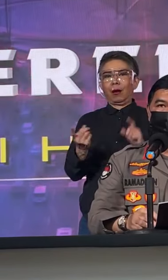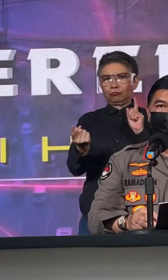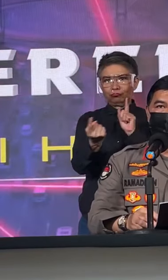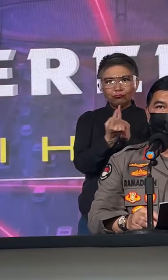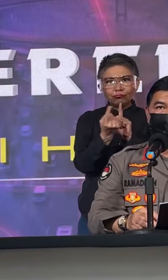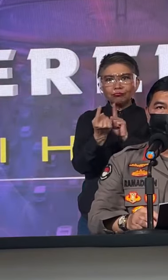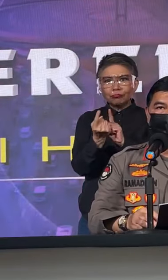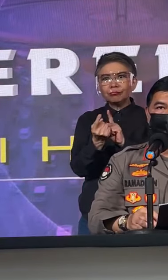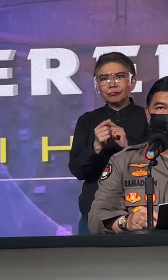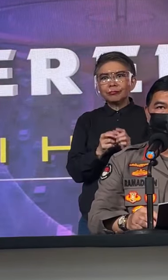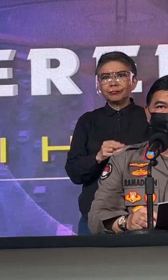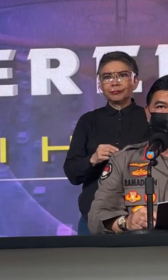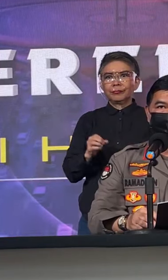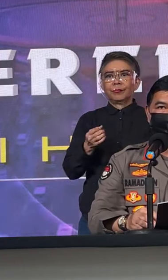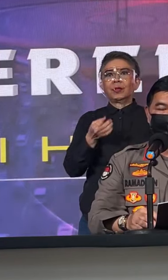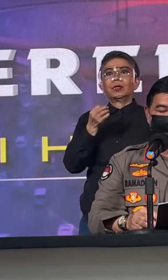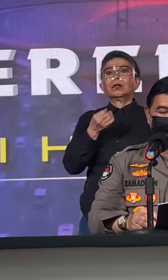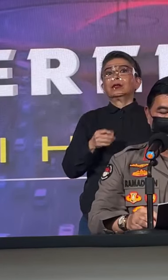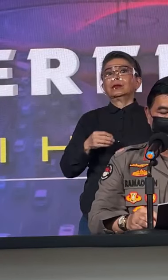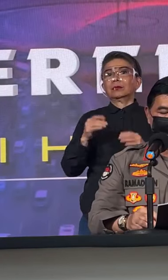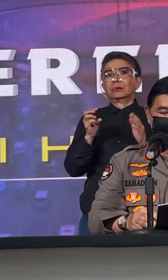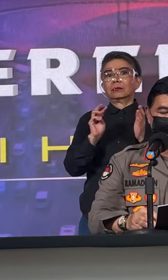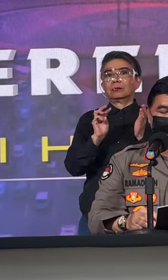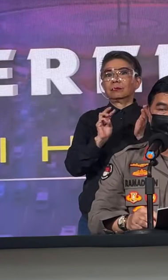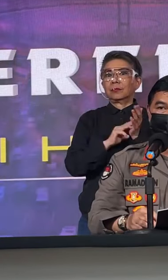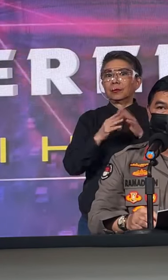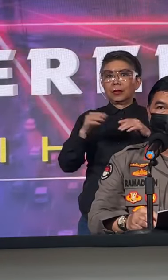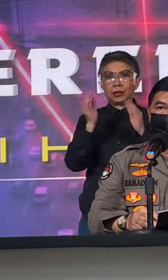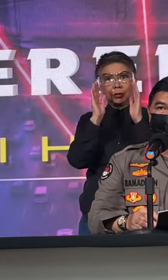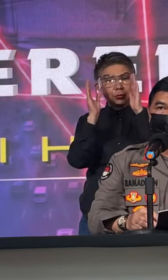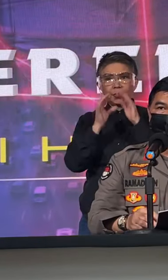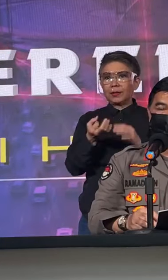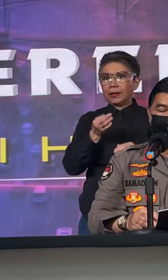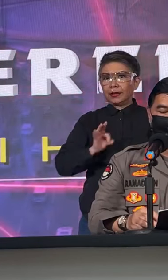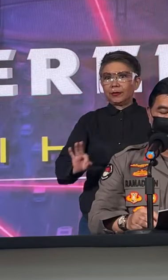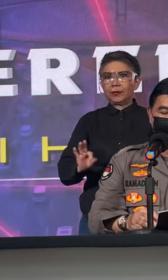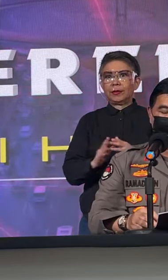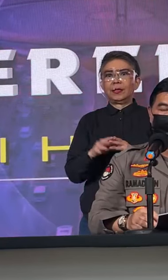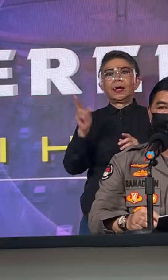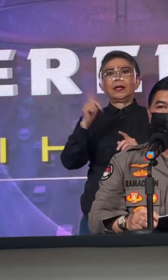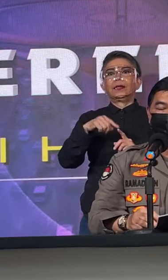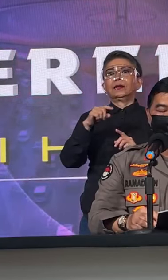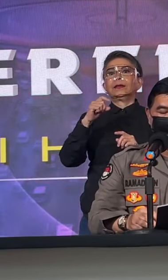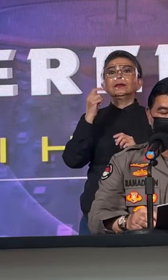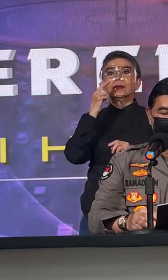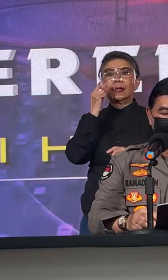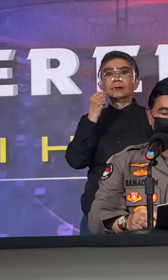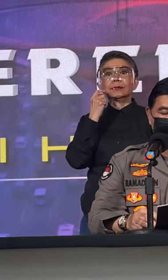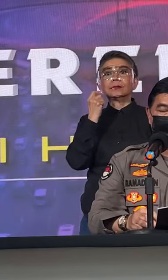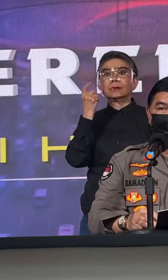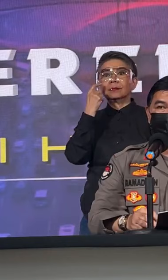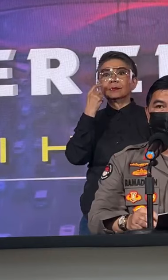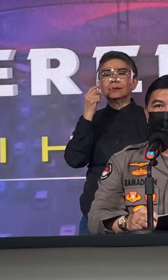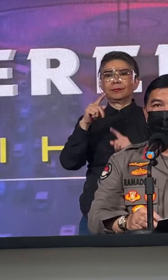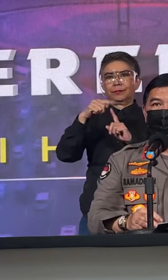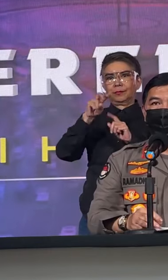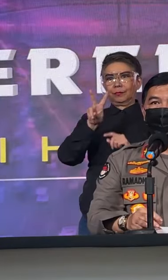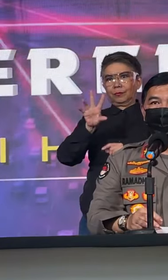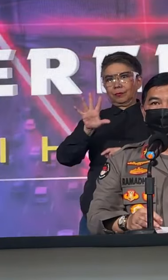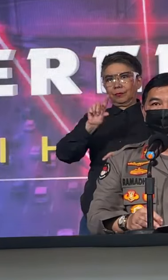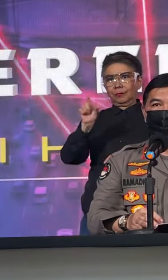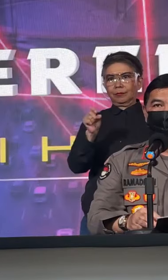bertemu dalam rangka update situasi Kamtibmas hari Selasa, tanggal